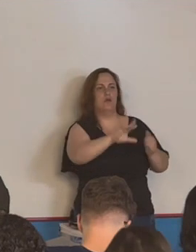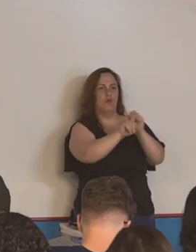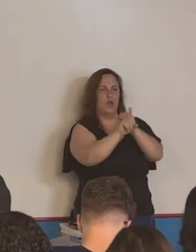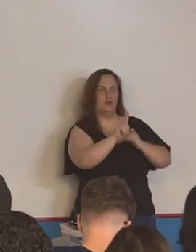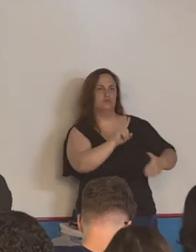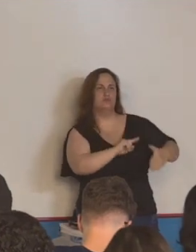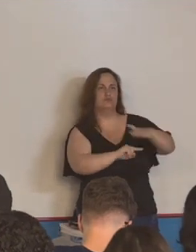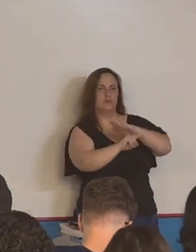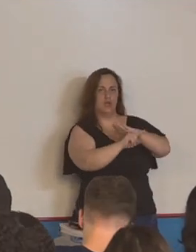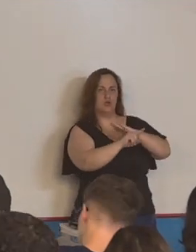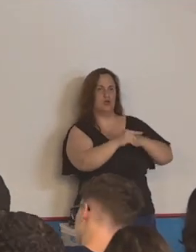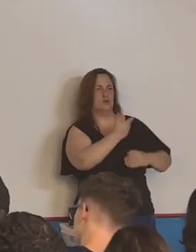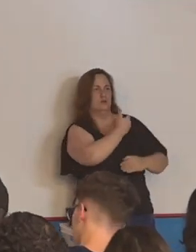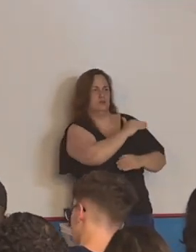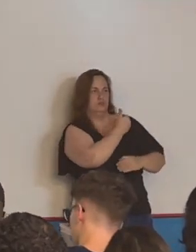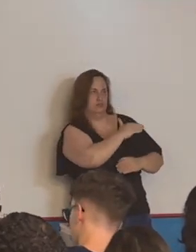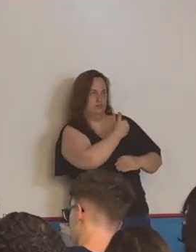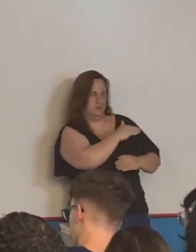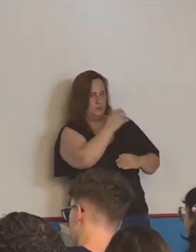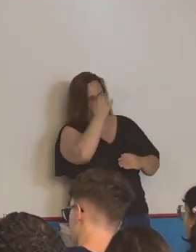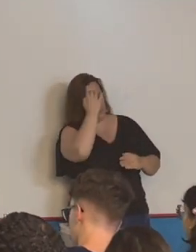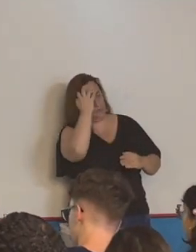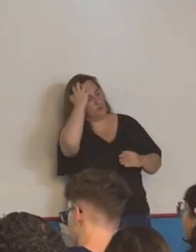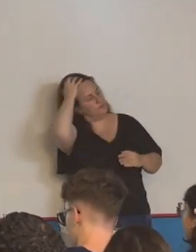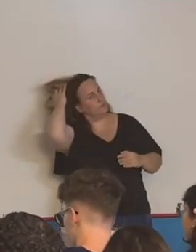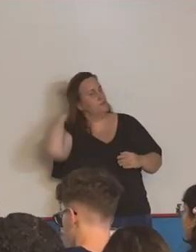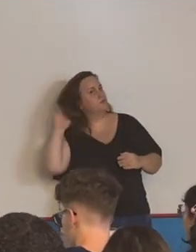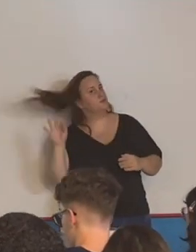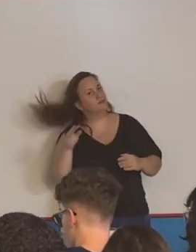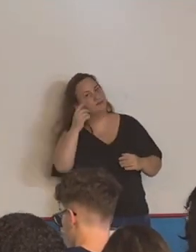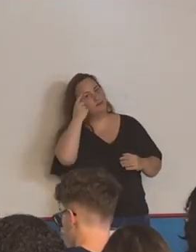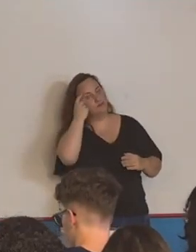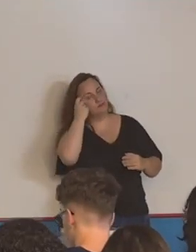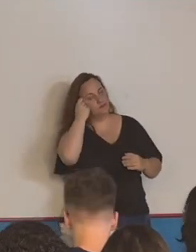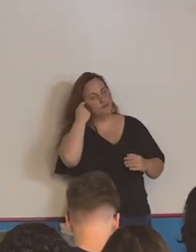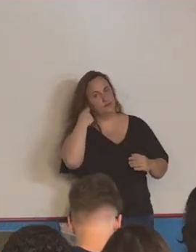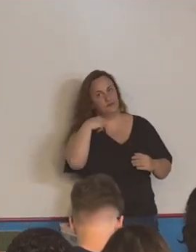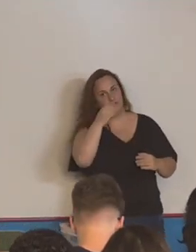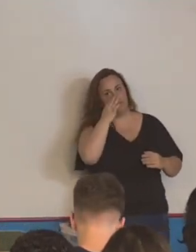né? Então, voltando lá.